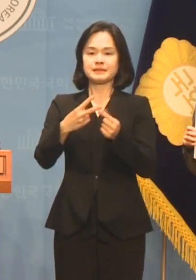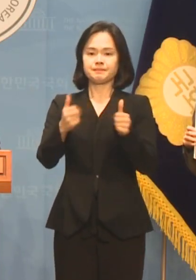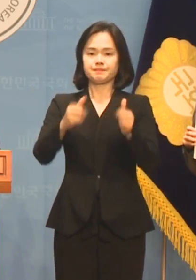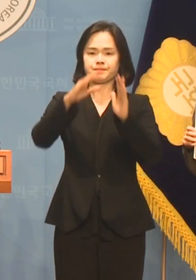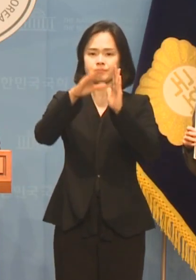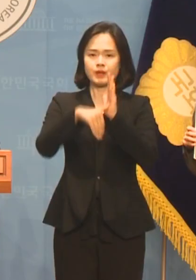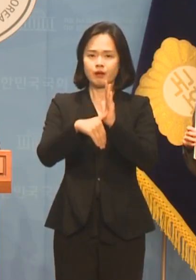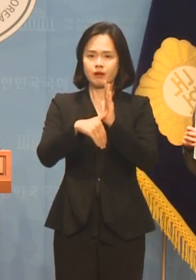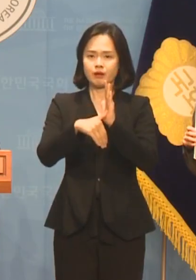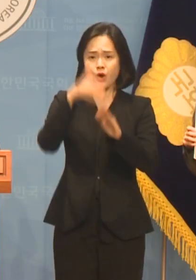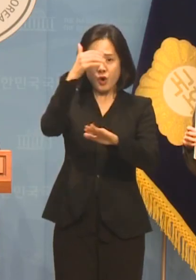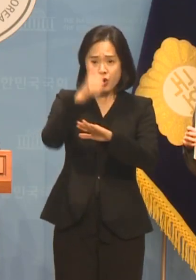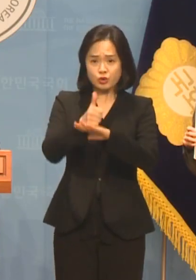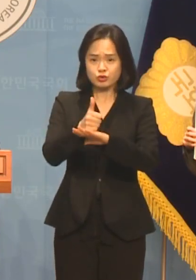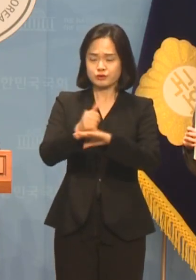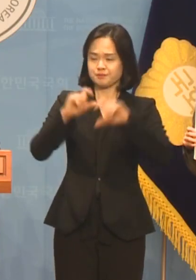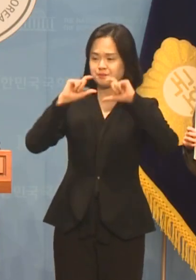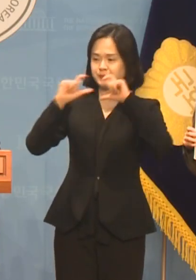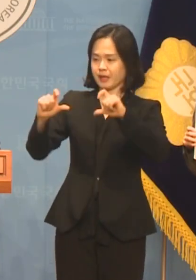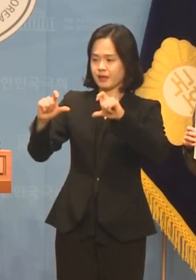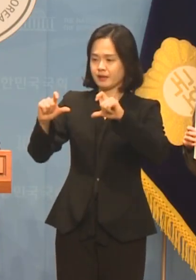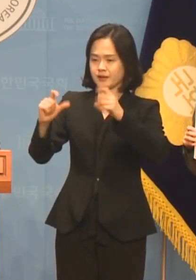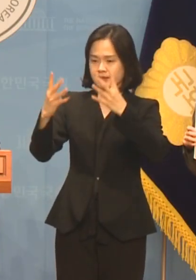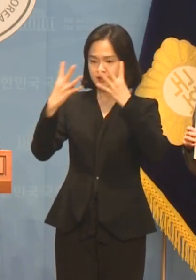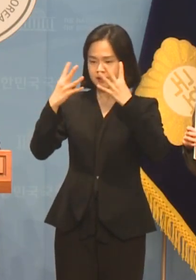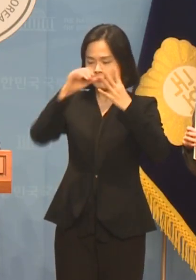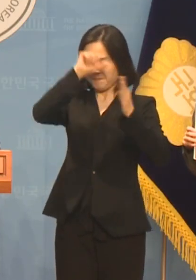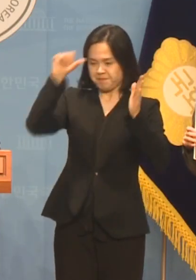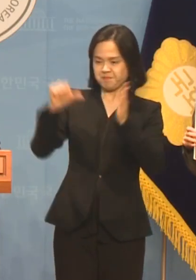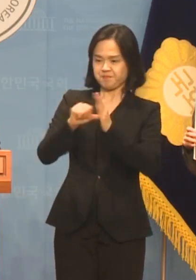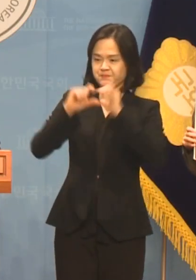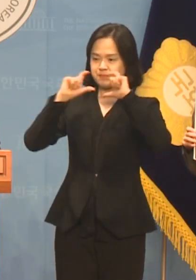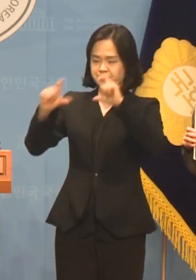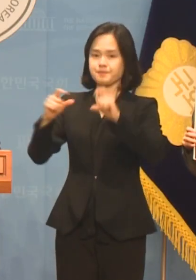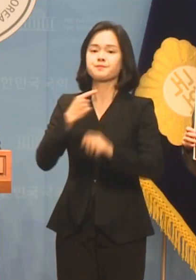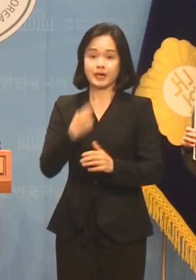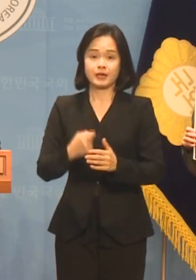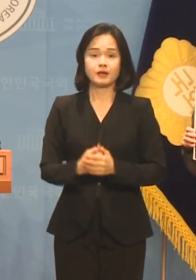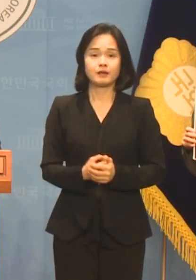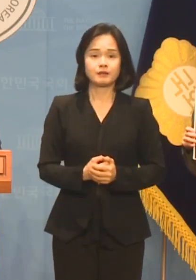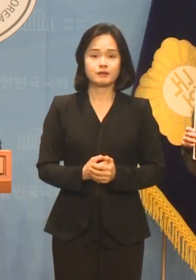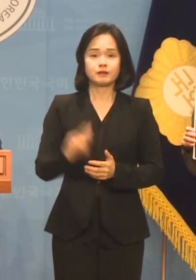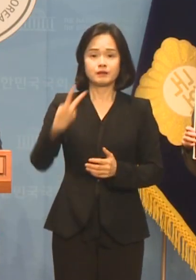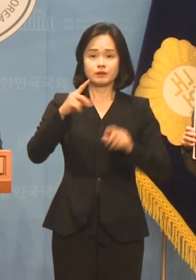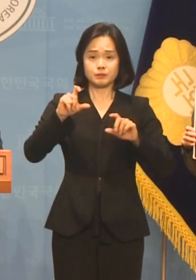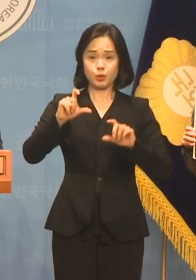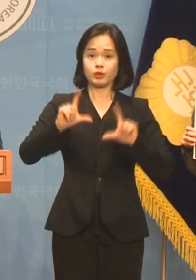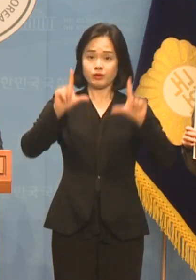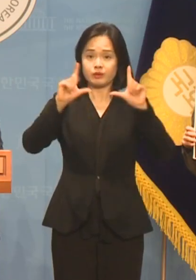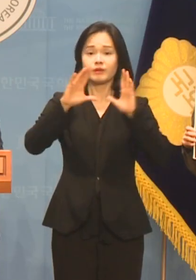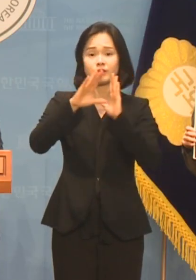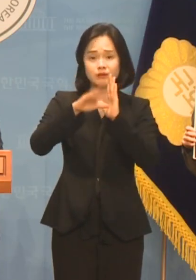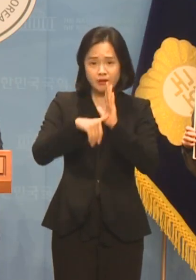전에도 지금도 제게는 국가가 없습니다 라고 2015년 김신혜 씨가 말했습니다.